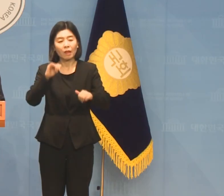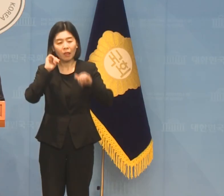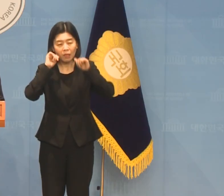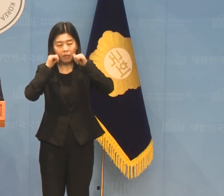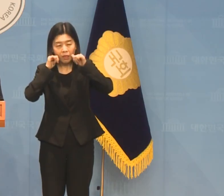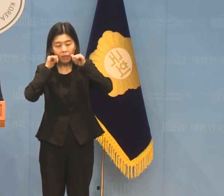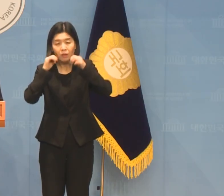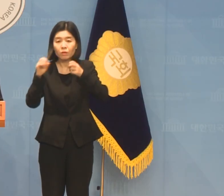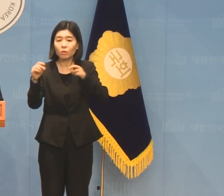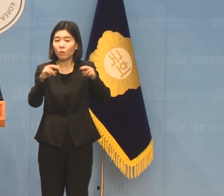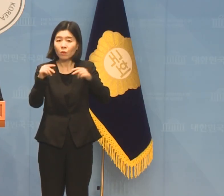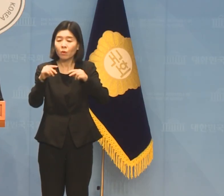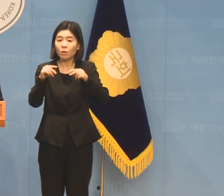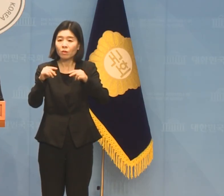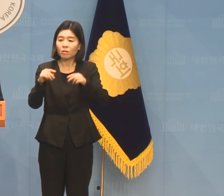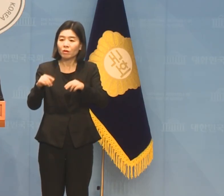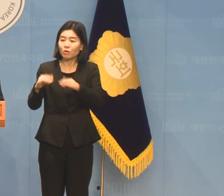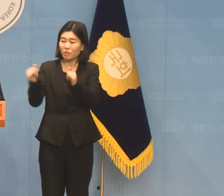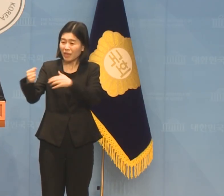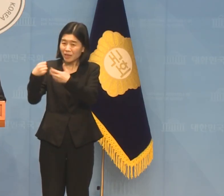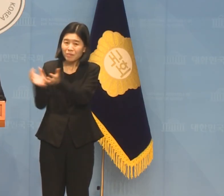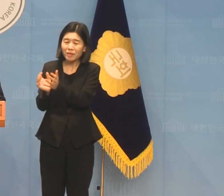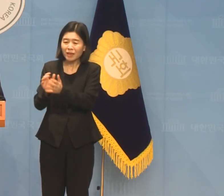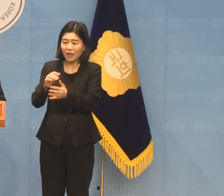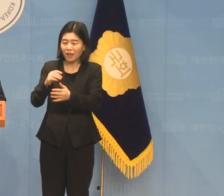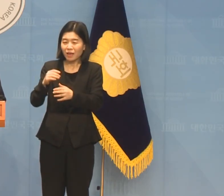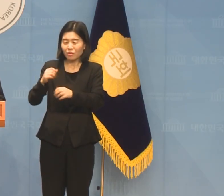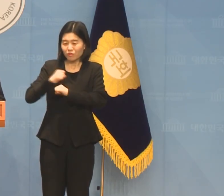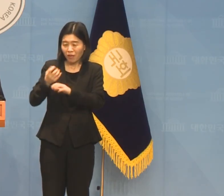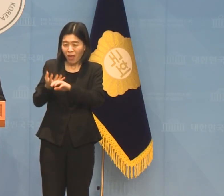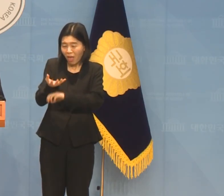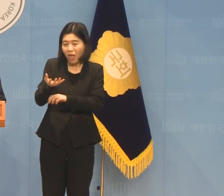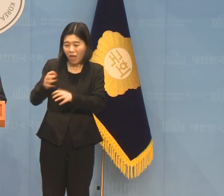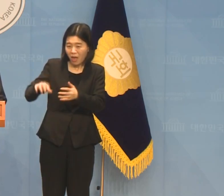국민조롱토론회 계엄의 후에 국민의힘답다.